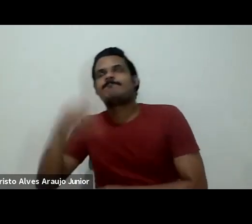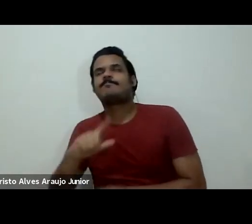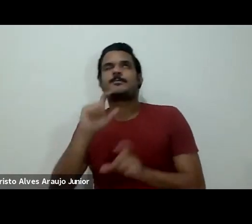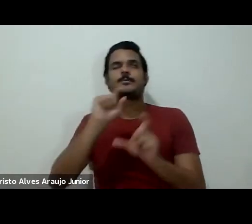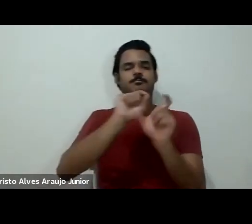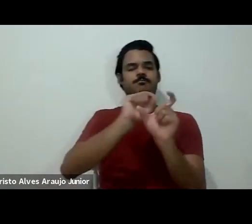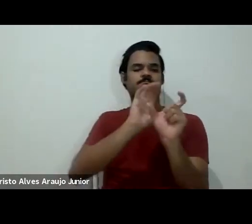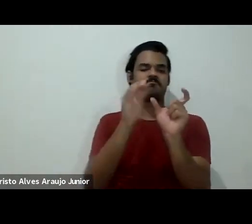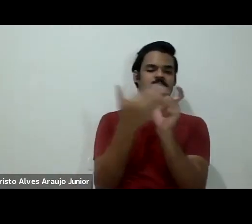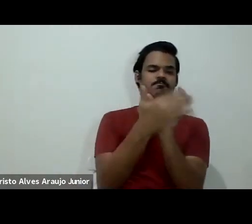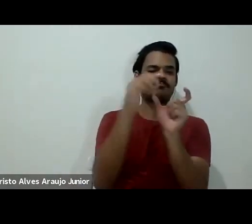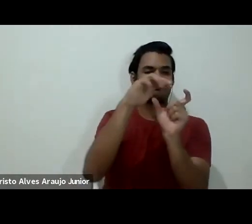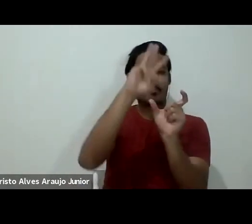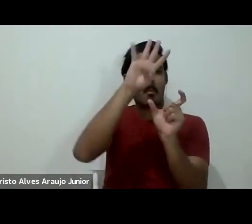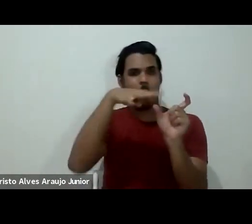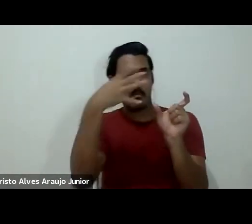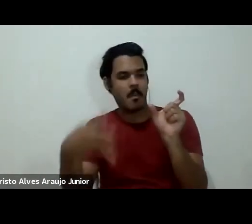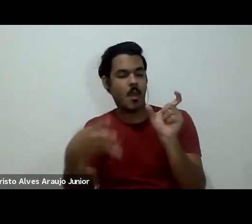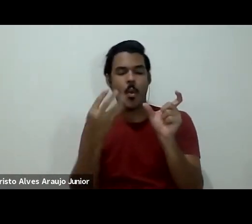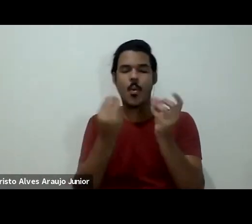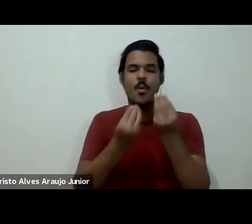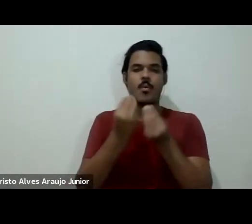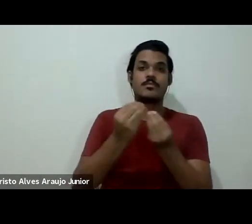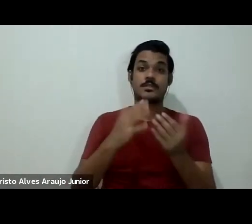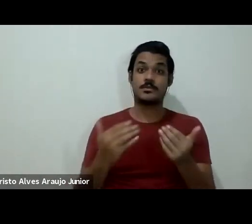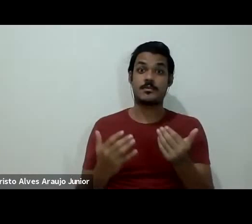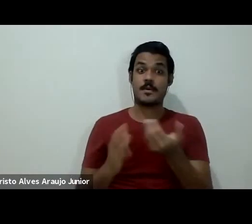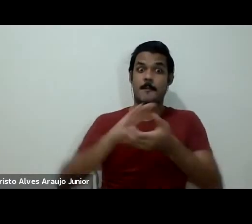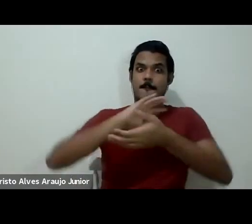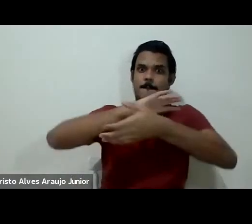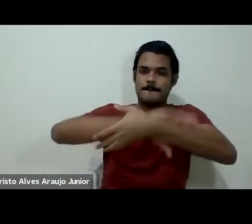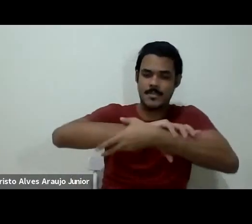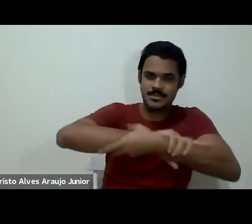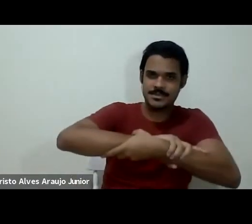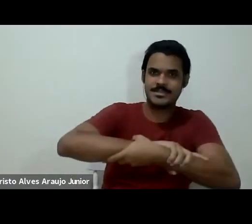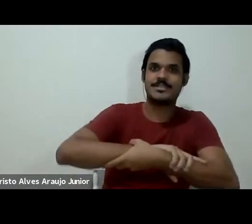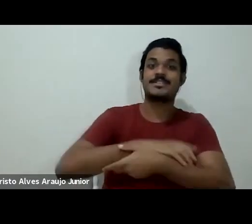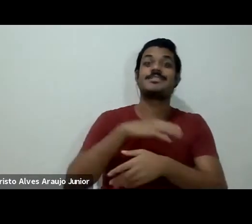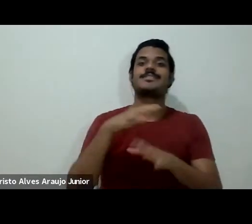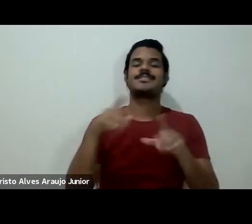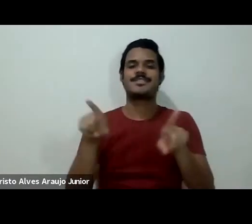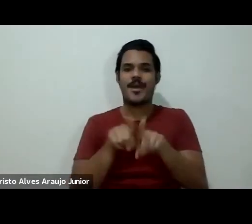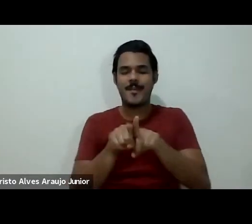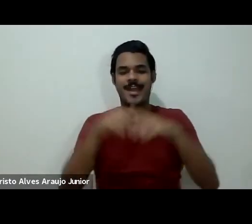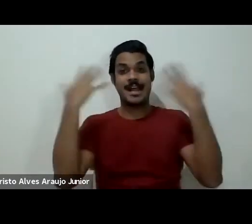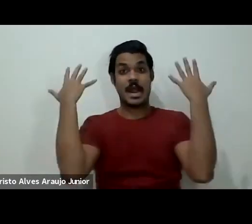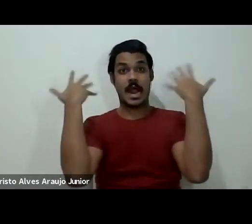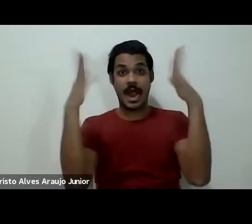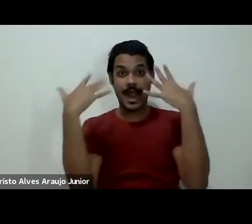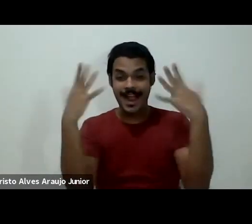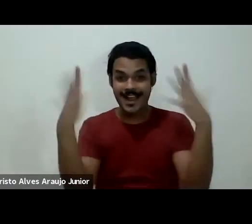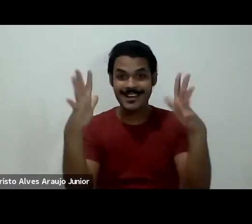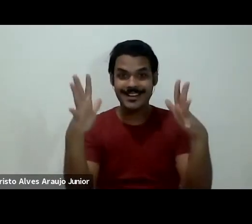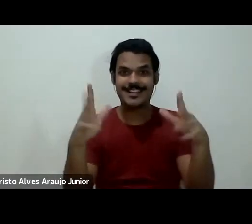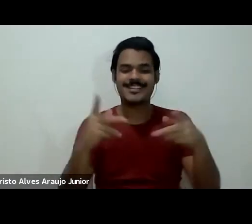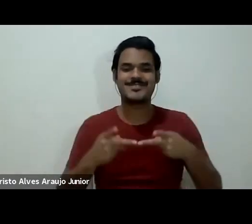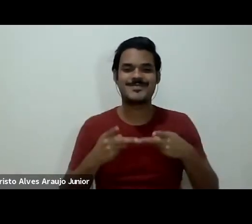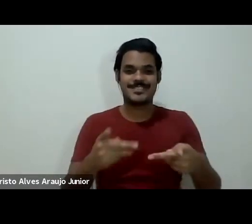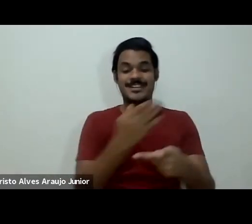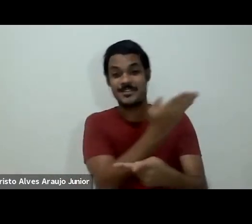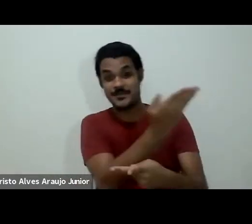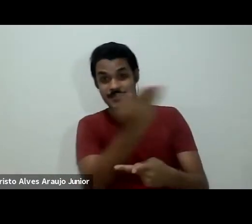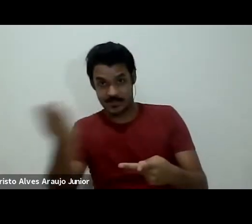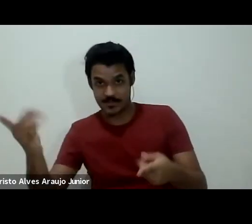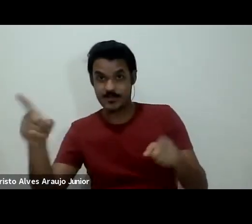terminológica. Então, essa parceria e esses meus agradecimentos também perpassam para esse projeto de extensão